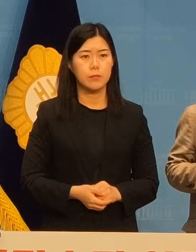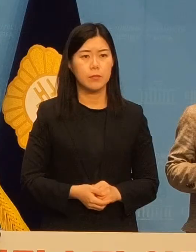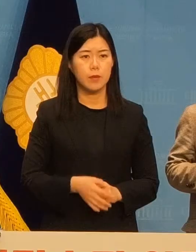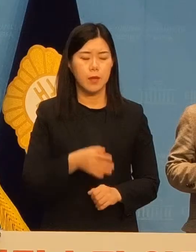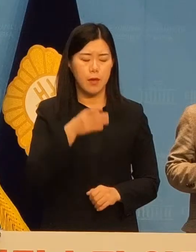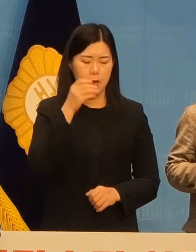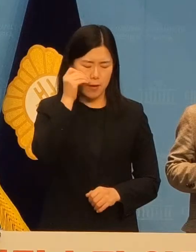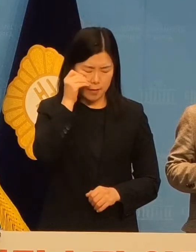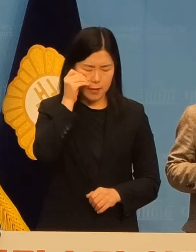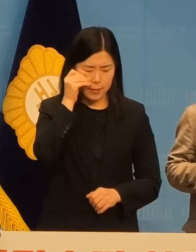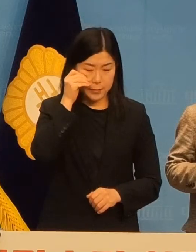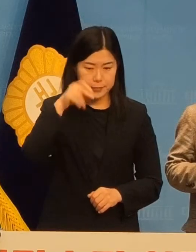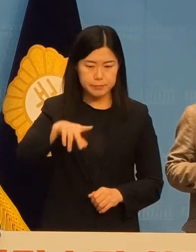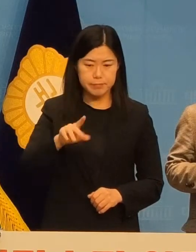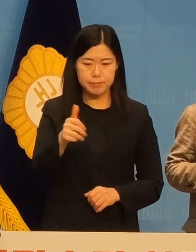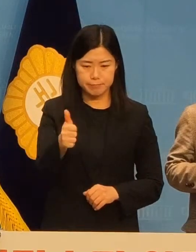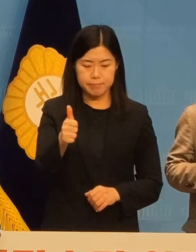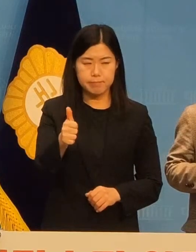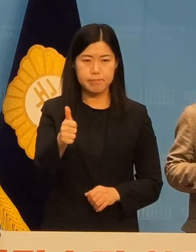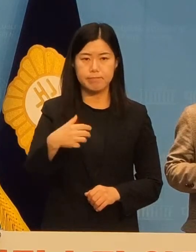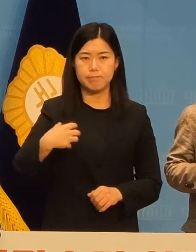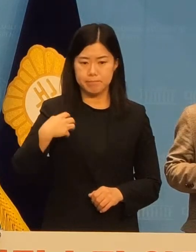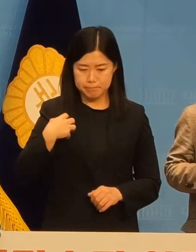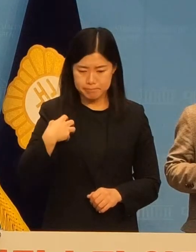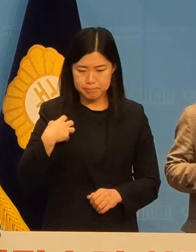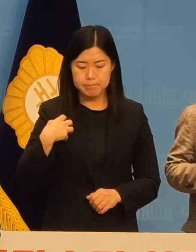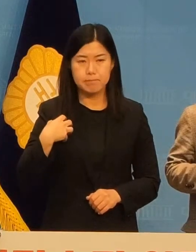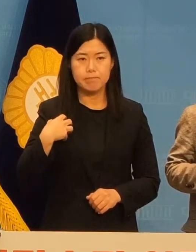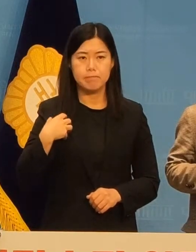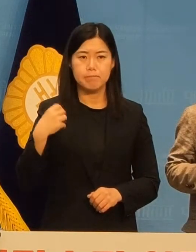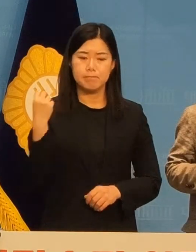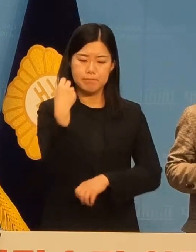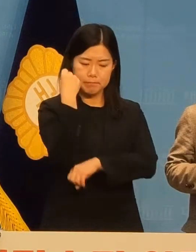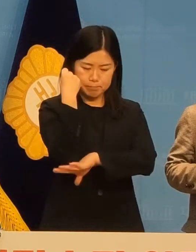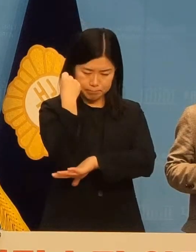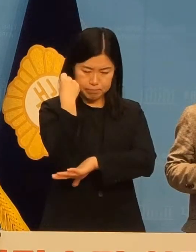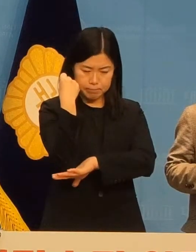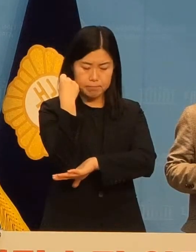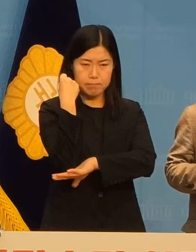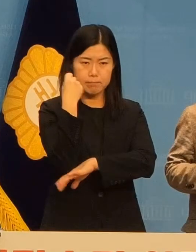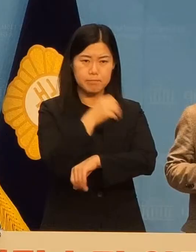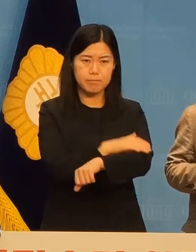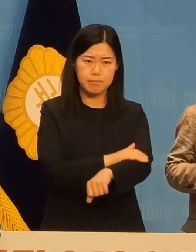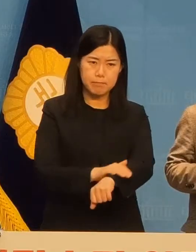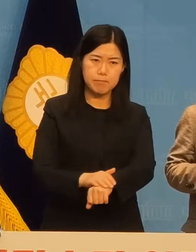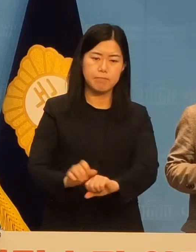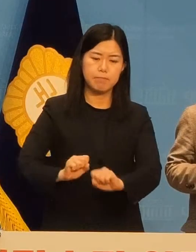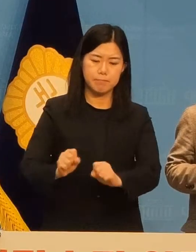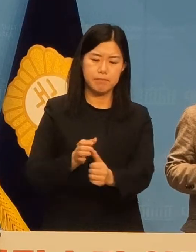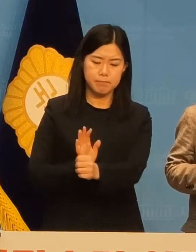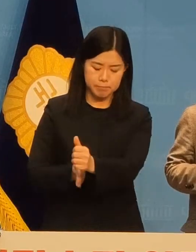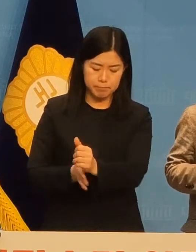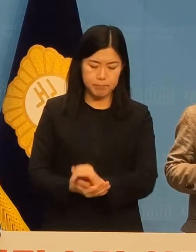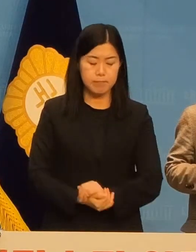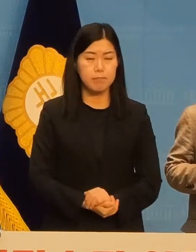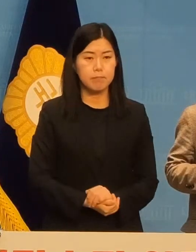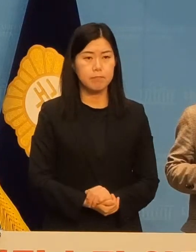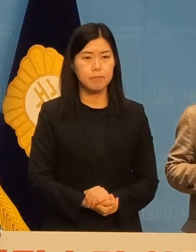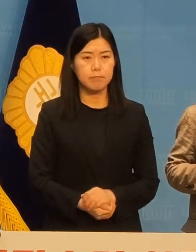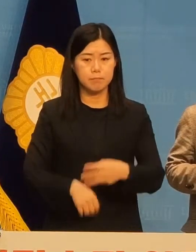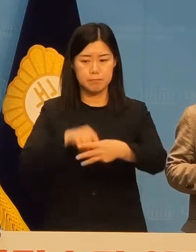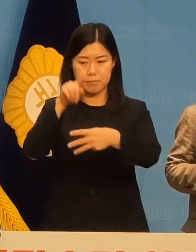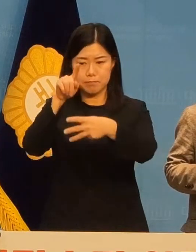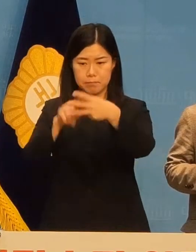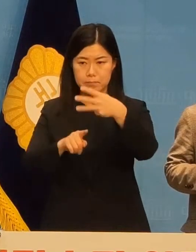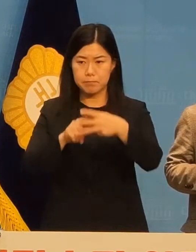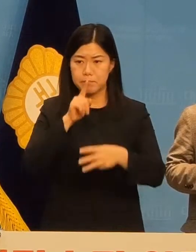장동혁 대표가 갖춰야 될 본분과 기본을 준수하기를 정말 간절히 바랍니다. 윤석열의 말을